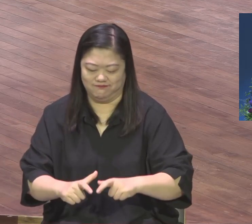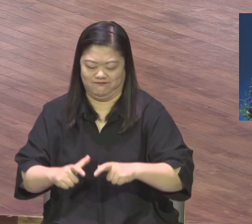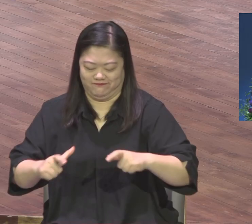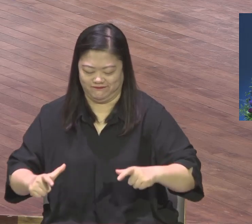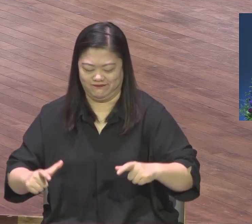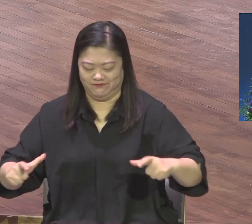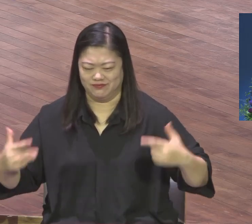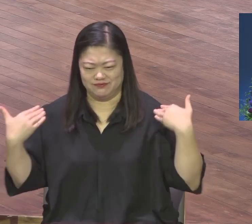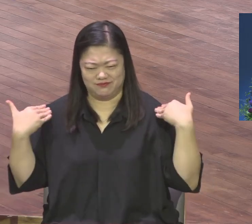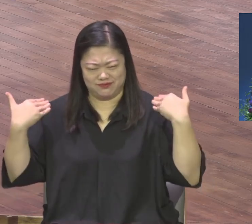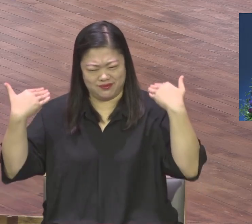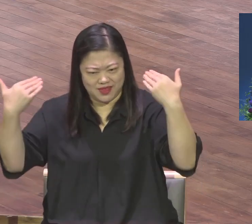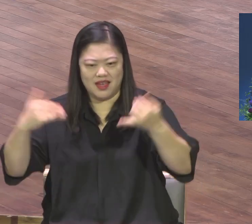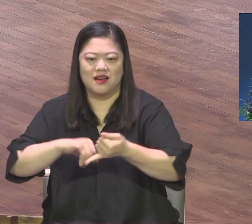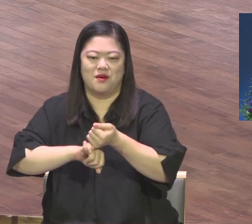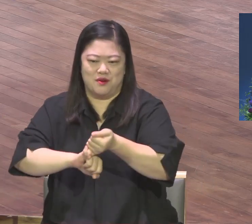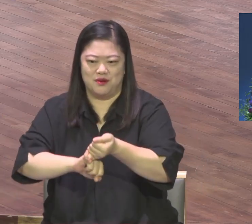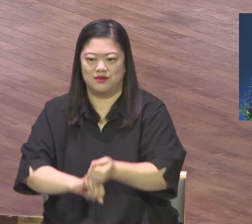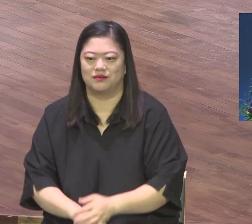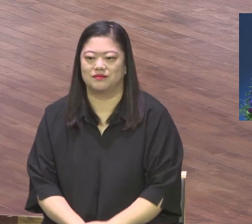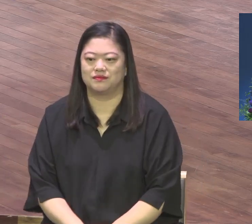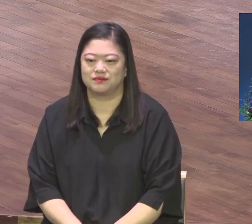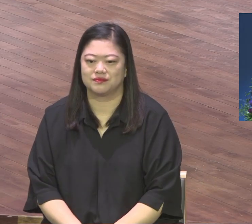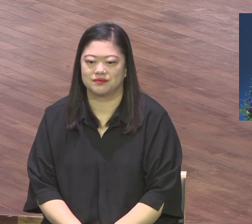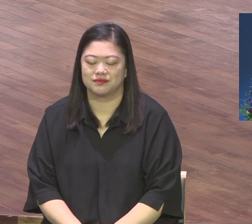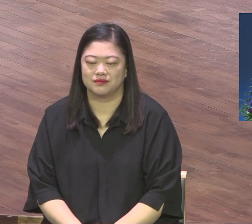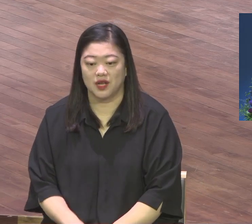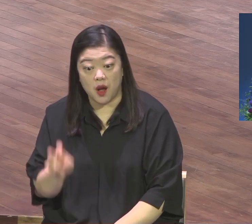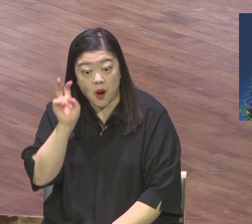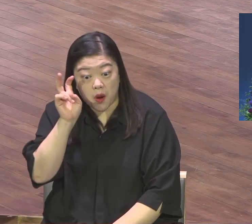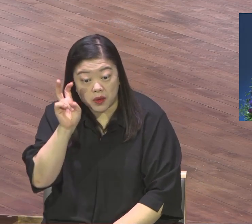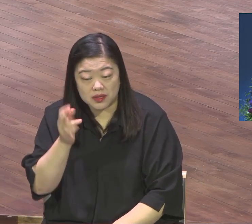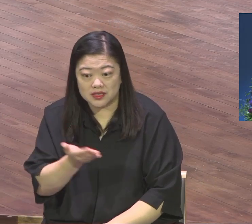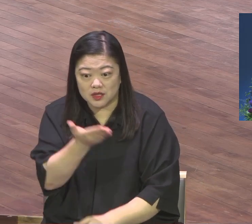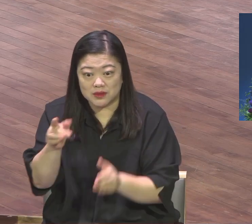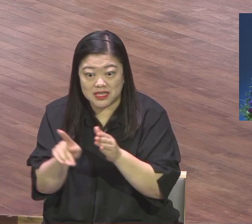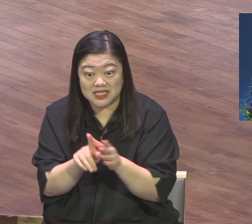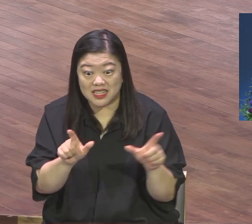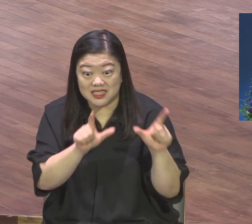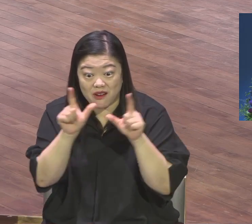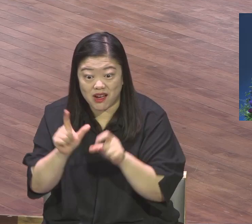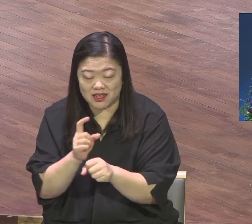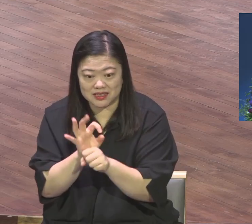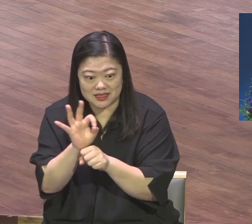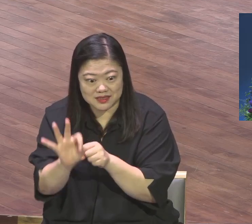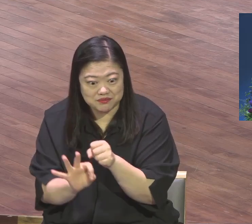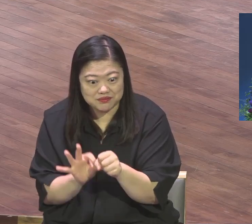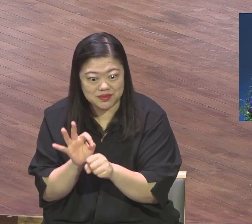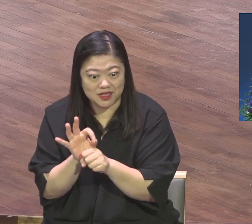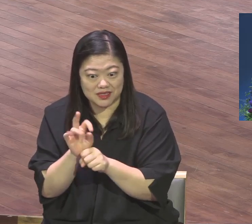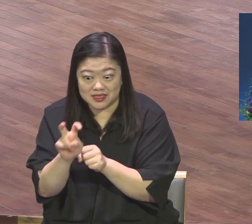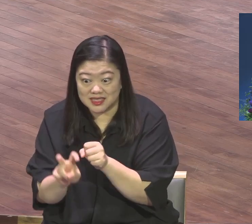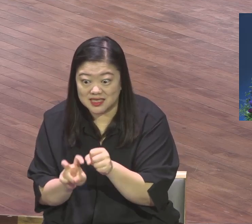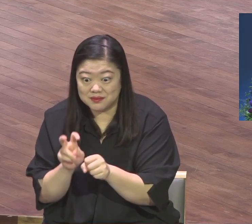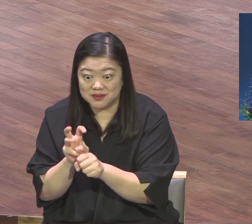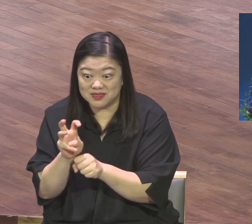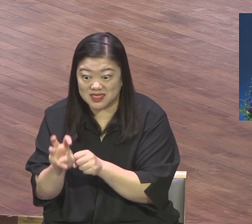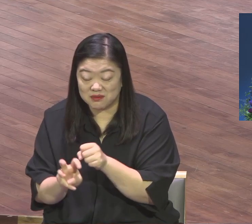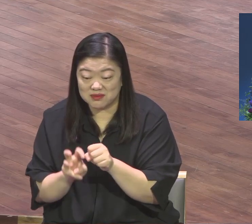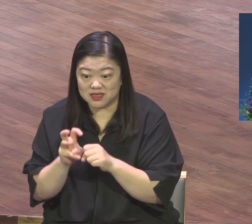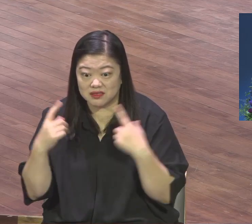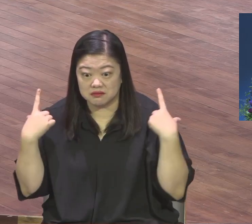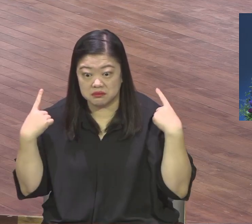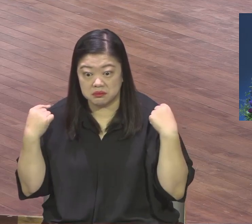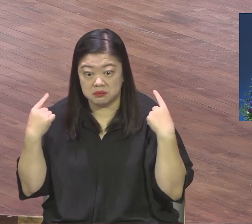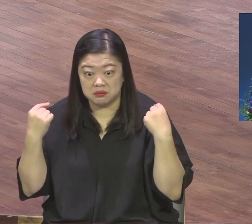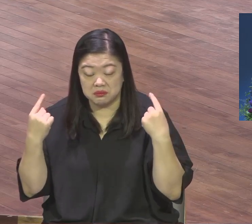않아요. 자라질 않아요. 전혀 10년 전이나 20년 전이나 30년 전이나 지금이나 신앙이 자라지 않아요.